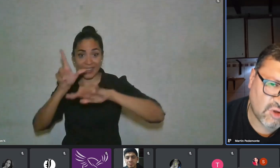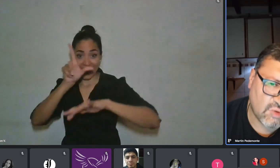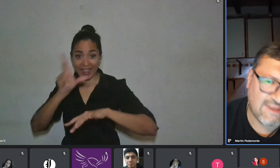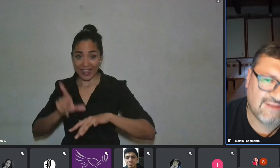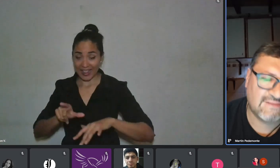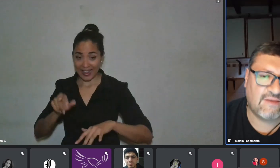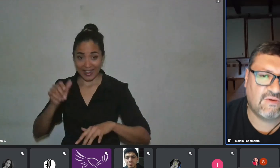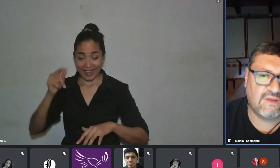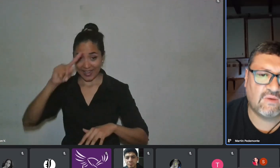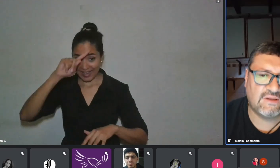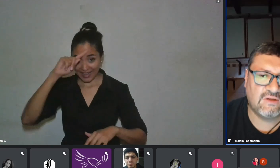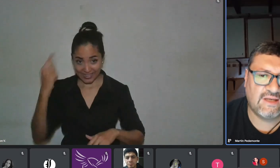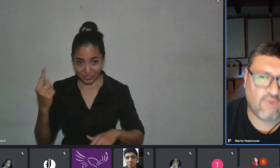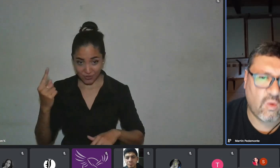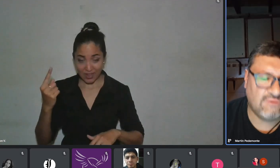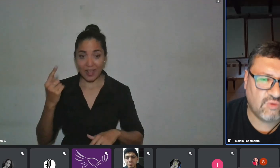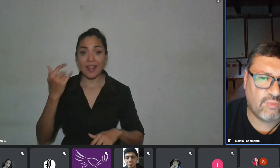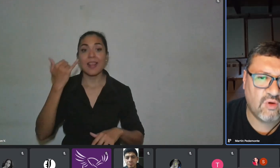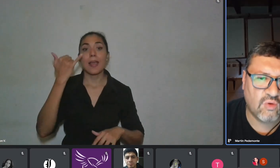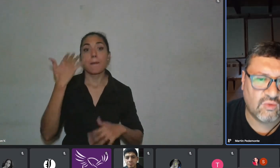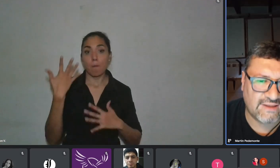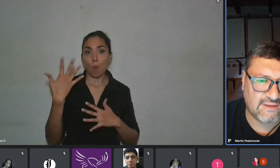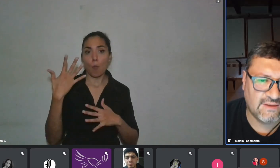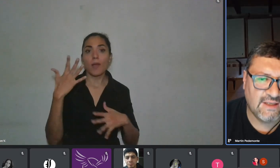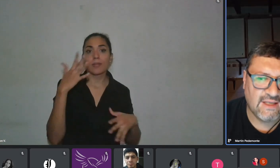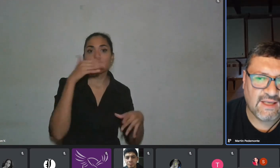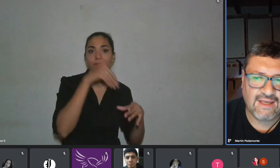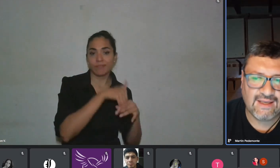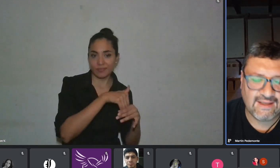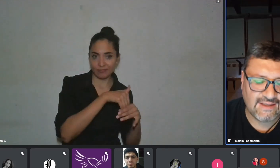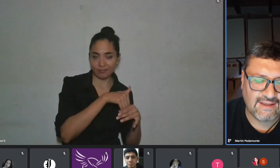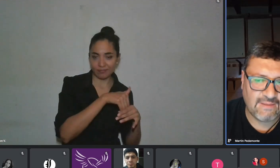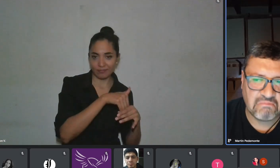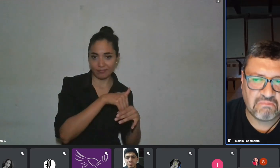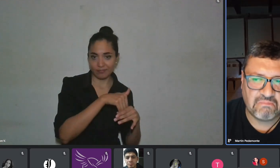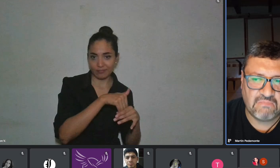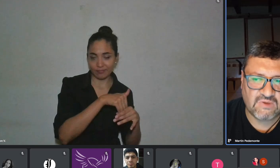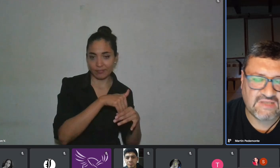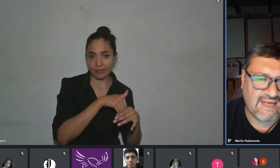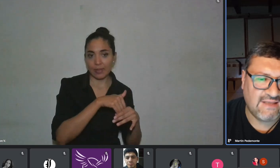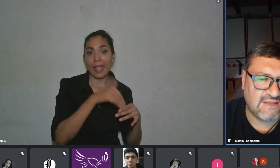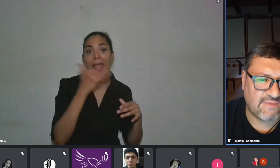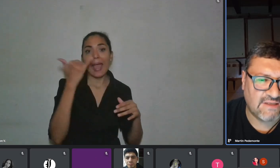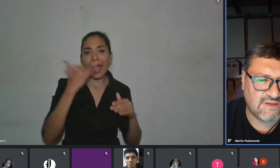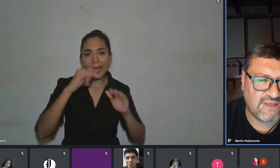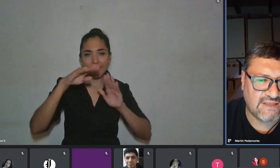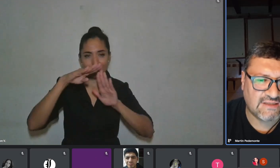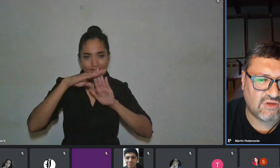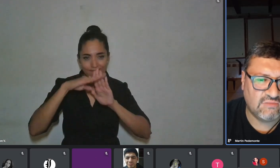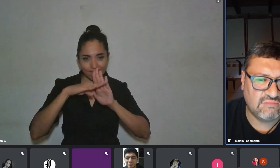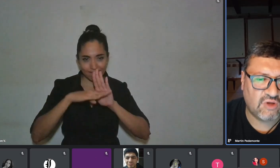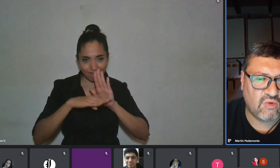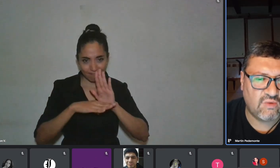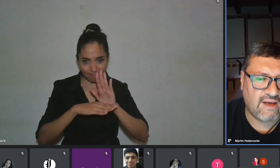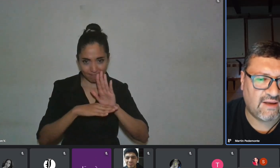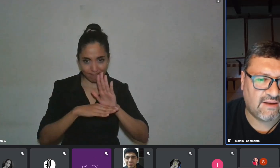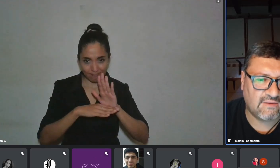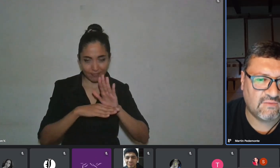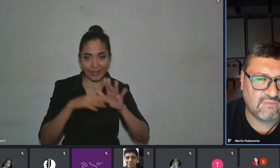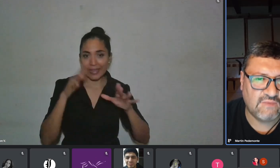hay todo un listado de cuestiones cuando puede ocurrir. eh, o sea, las intervenciones son